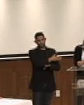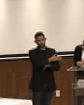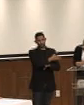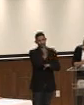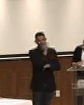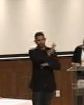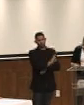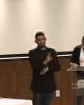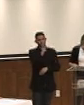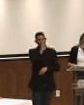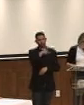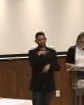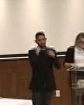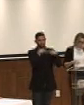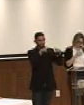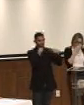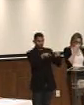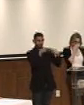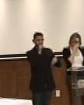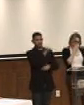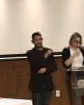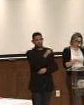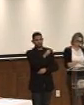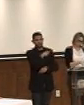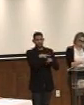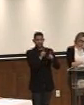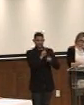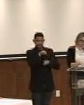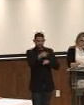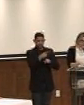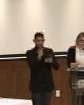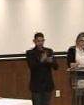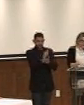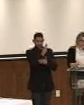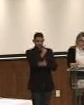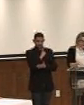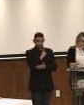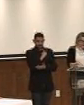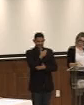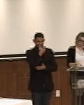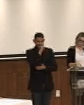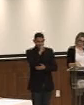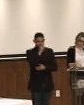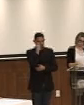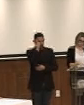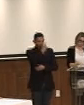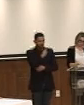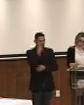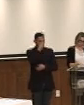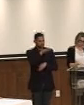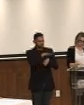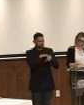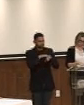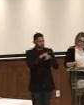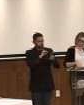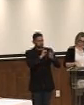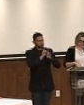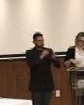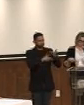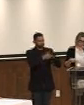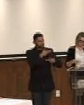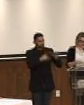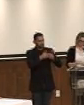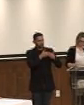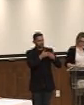direto à reitoria para reclamar. Nós, depois daquele evento, tivemos 15 horas de conversas, de diálogo,